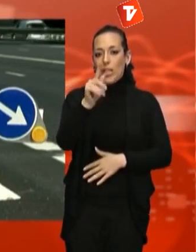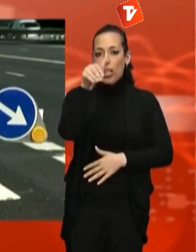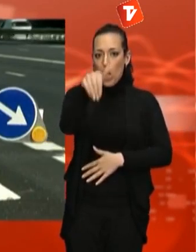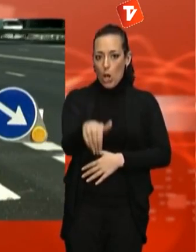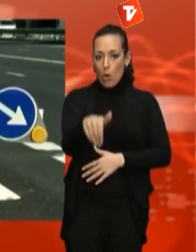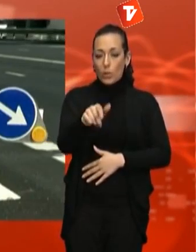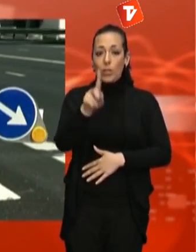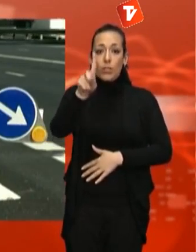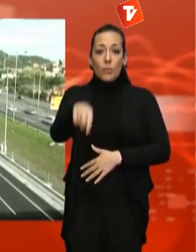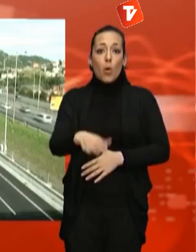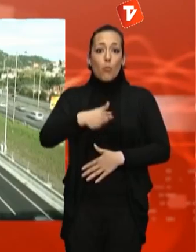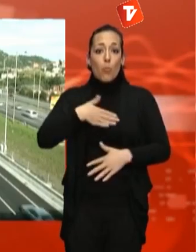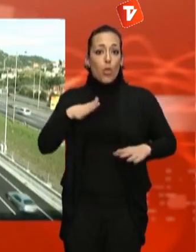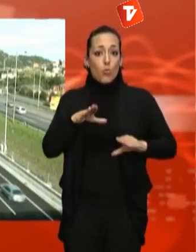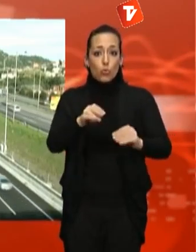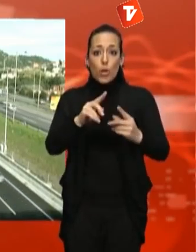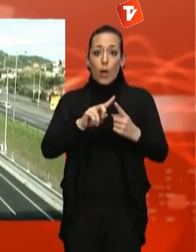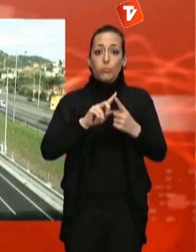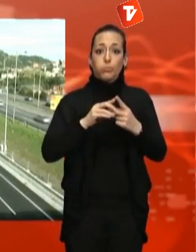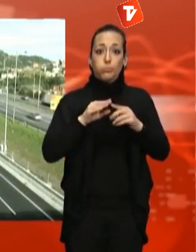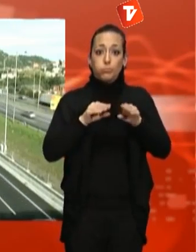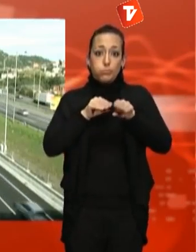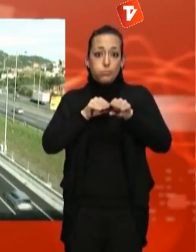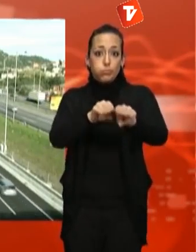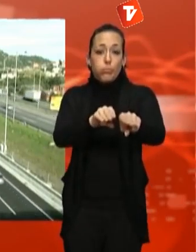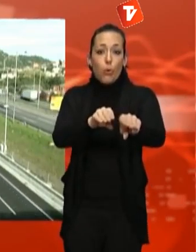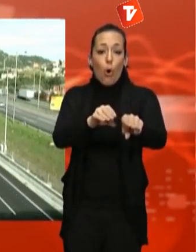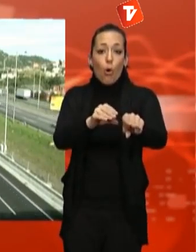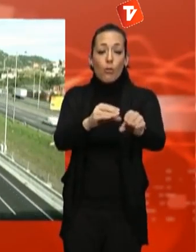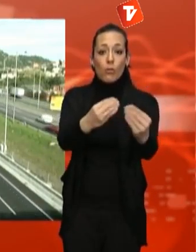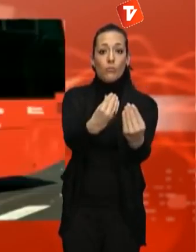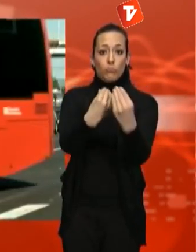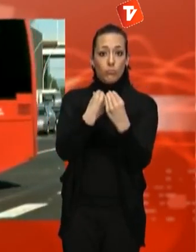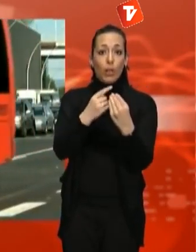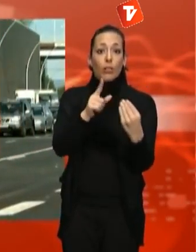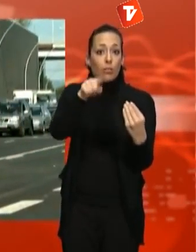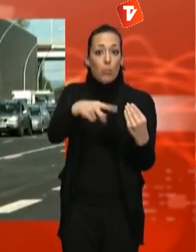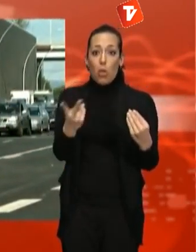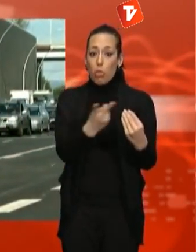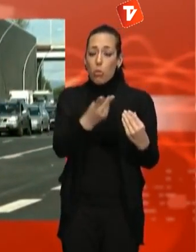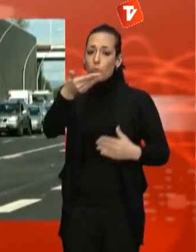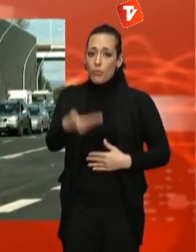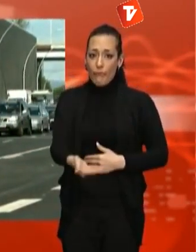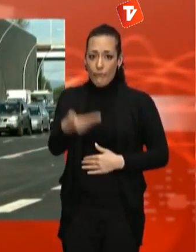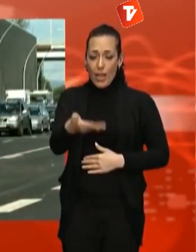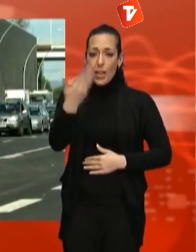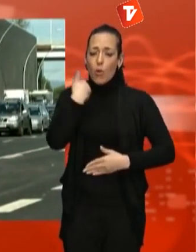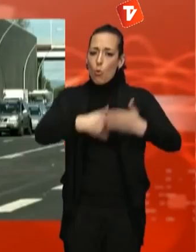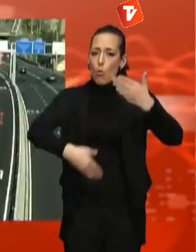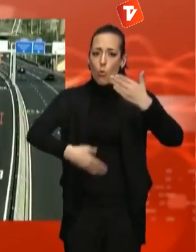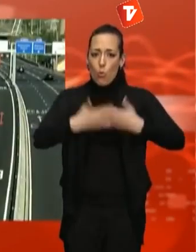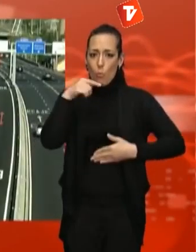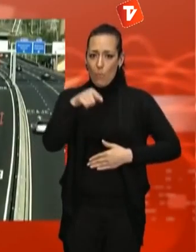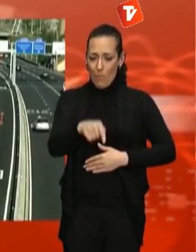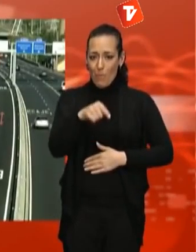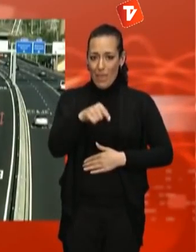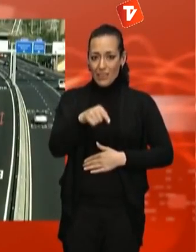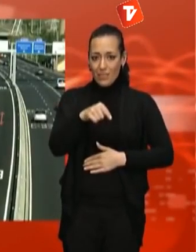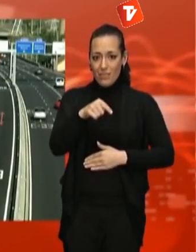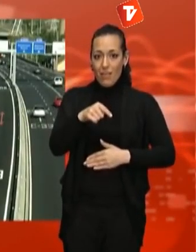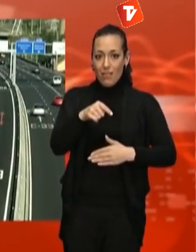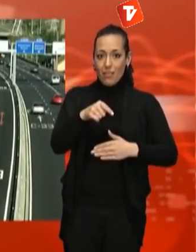la mobilitat, està operativa des del passat 29 d'octubre a l'autopista C58 entre l'Avinguda Meridiana de